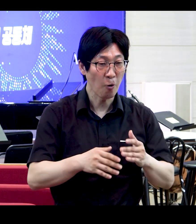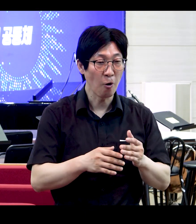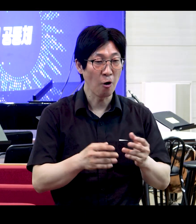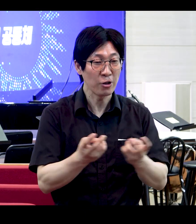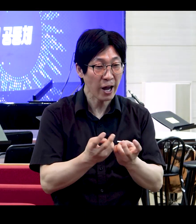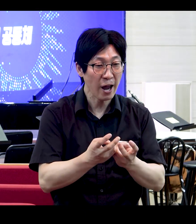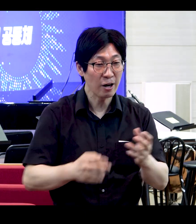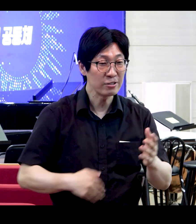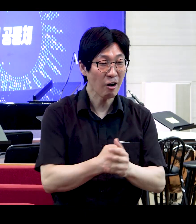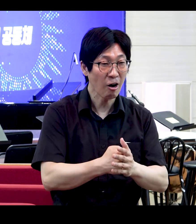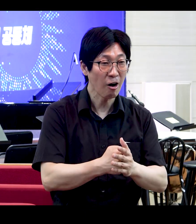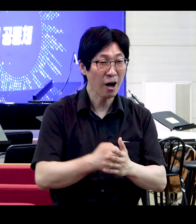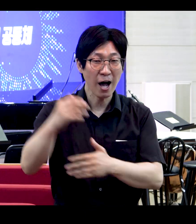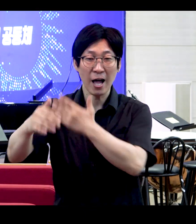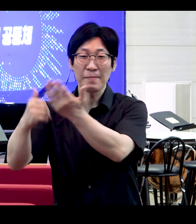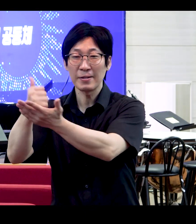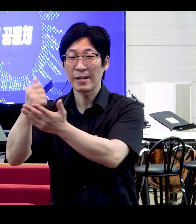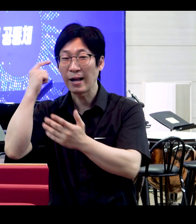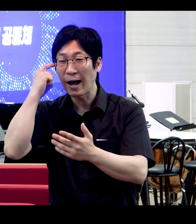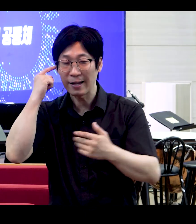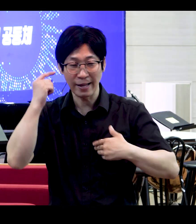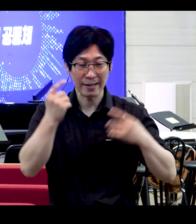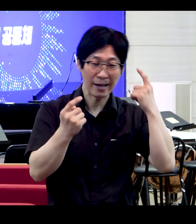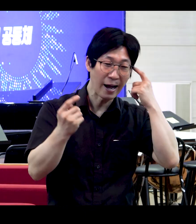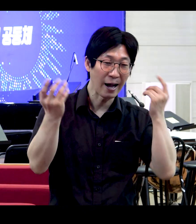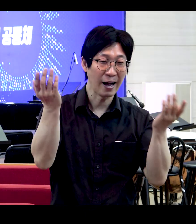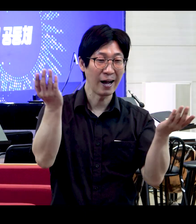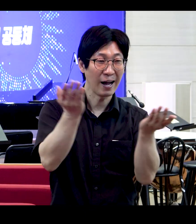않습니다. 이게 문제예요.